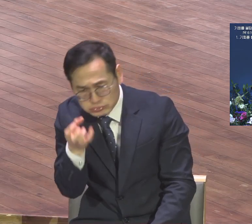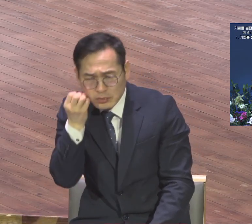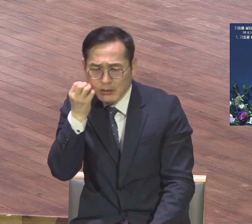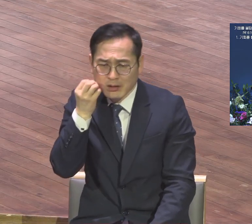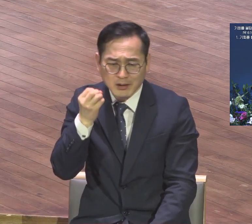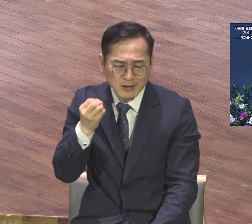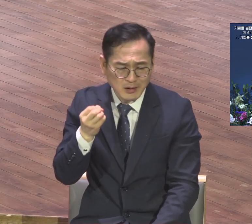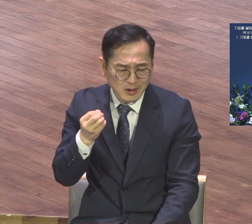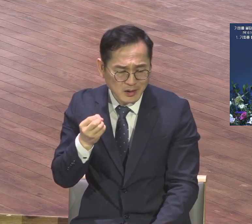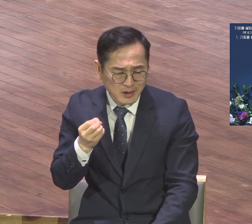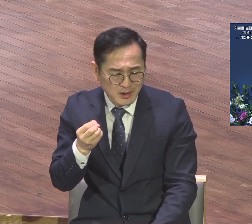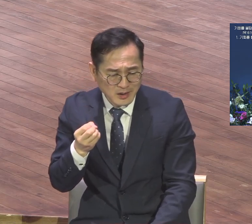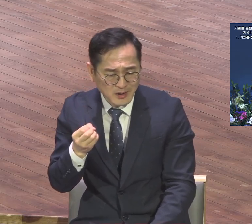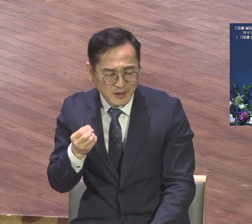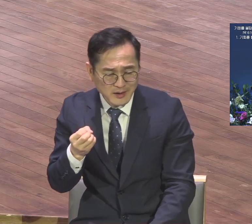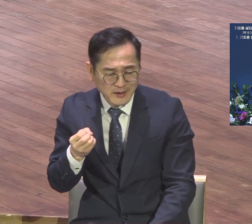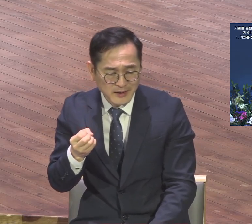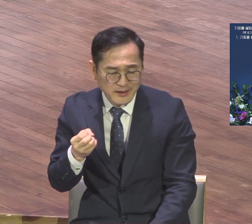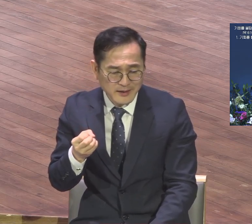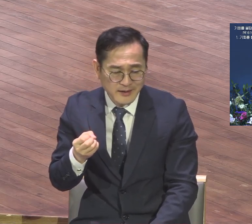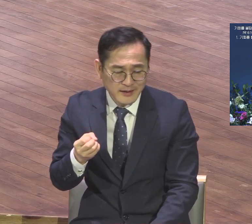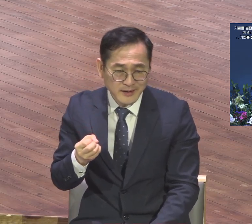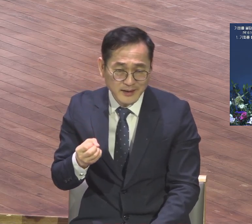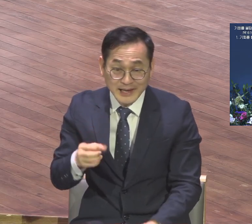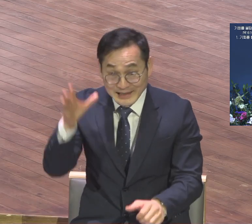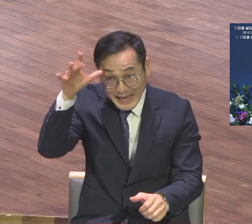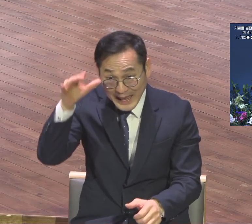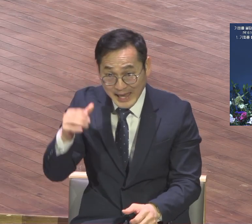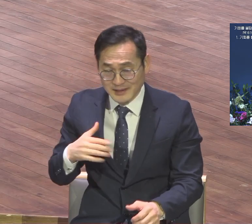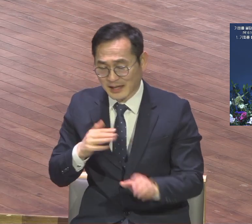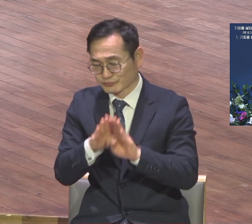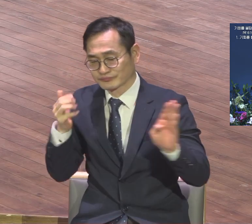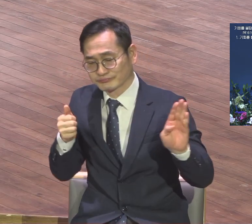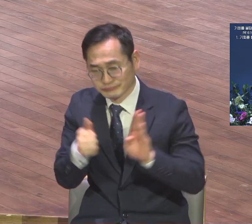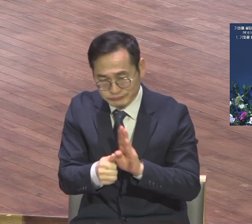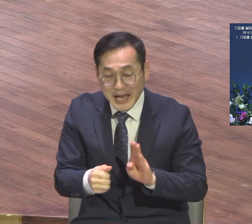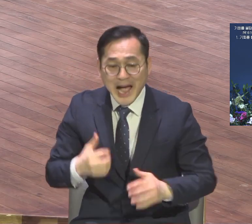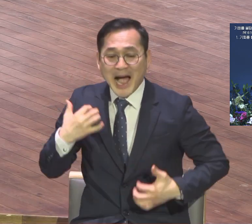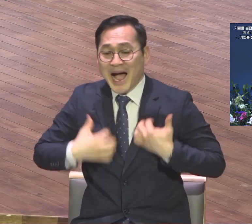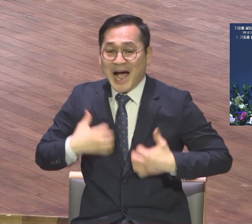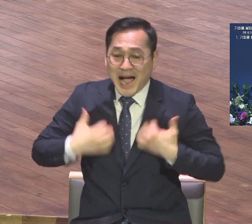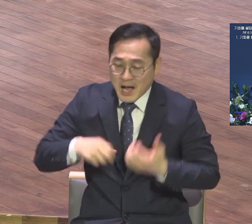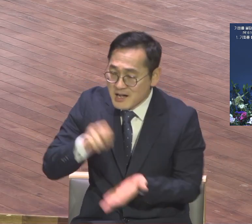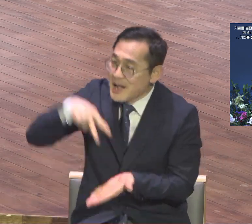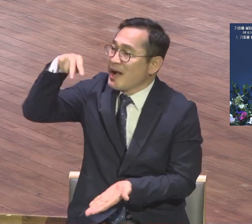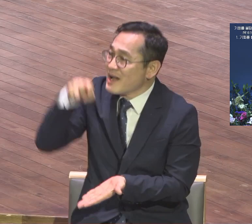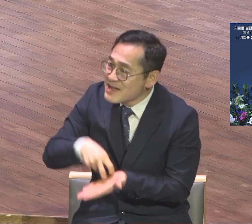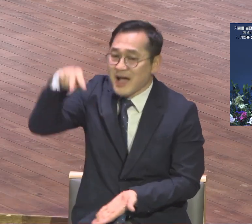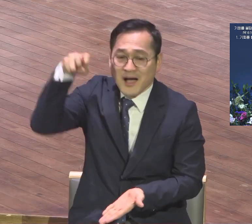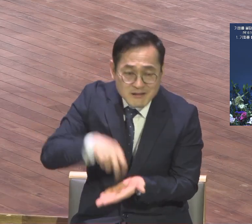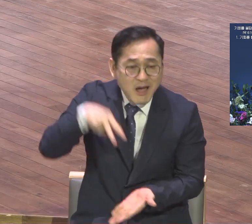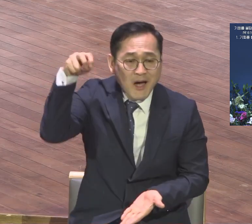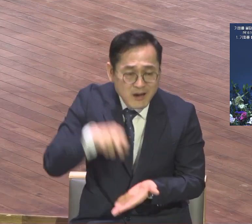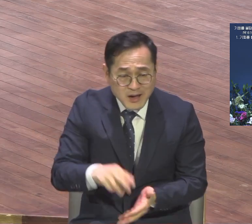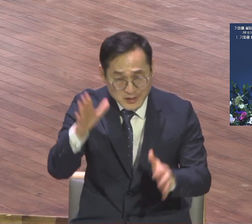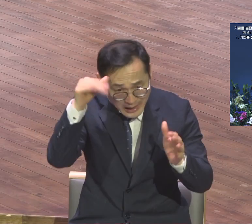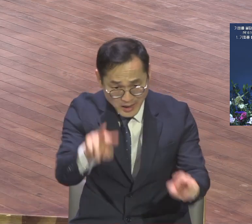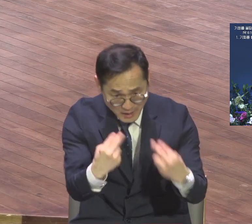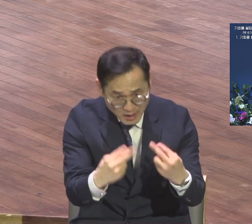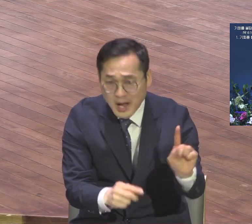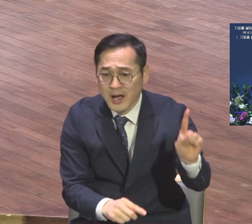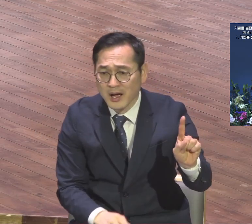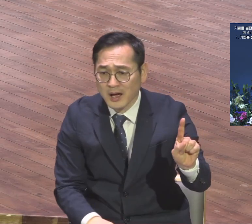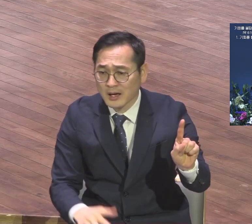밖에 나갔다 오면 벙벙 뛰잖아요. 반갑다. 어떤 놈이 그리 반갑게 해줍니까? 집에 들어가면 쳐다보도 안 하는데